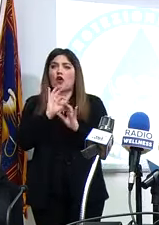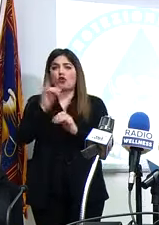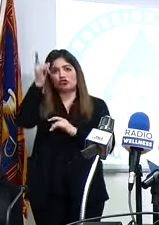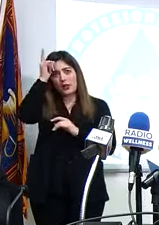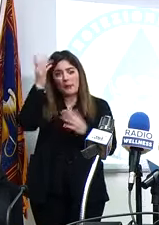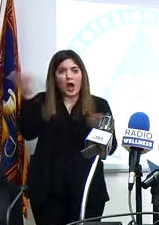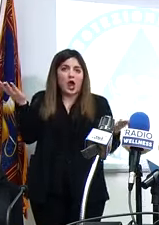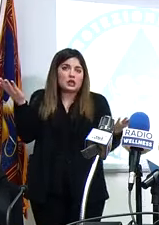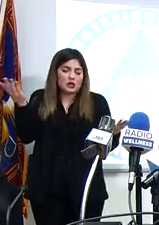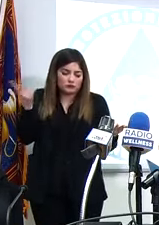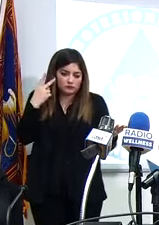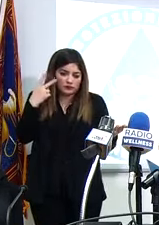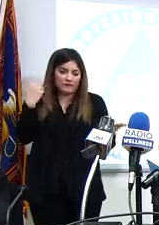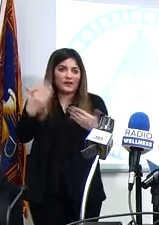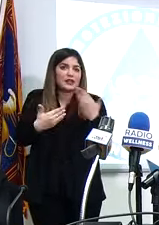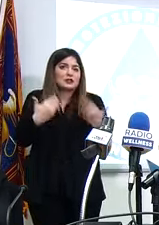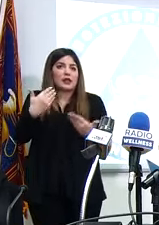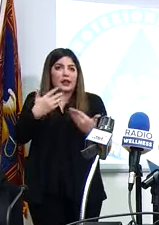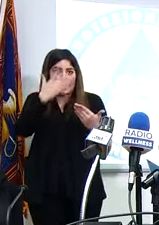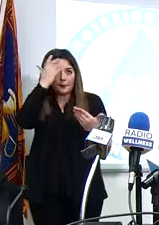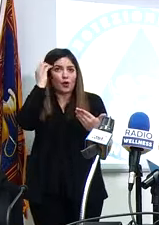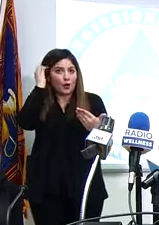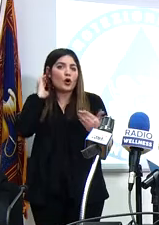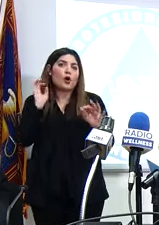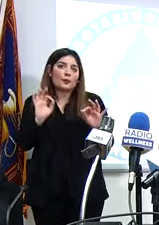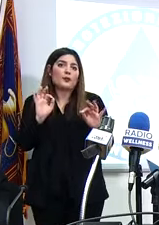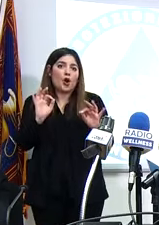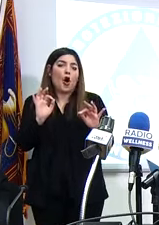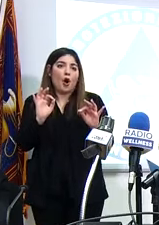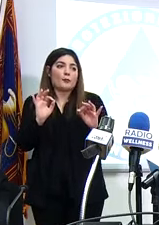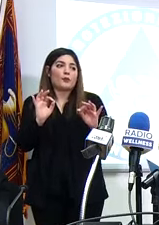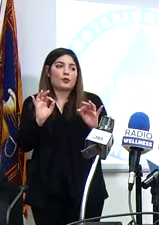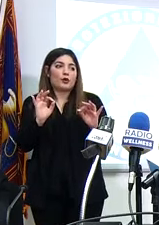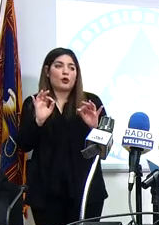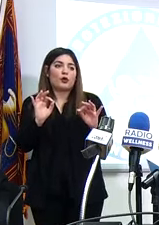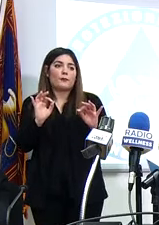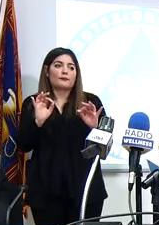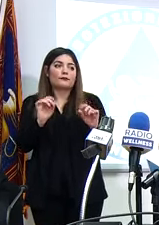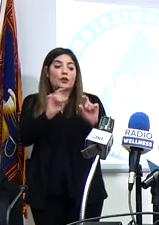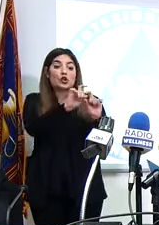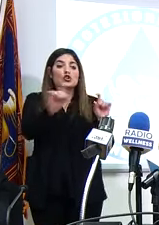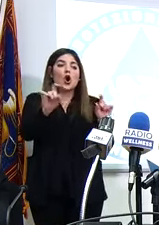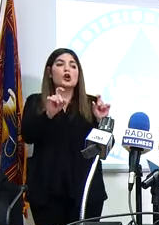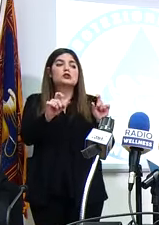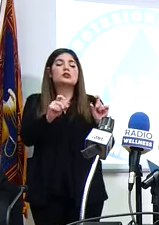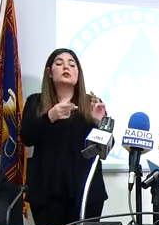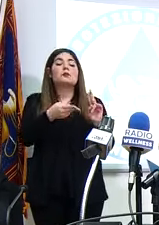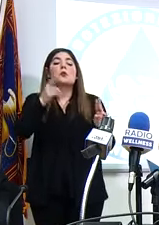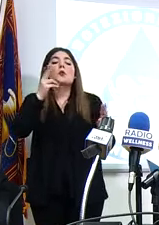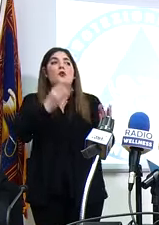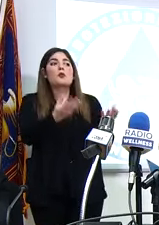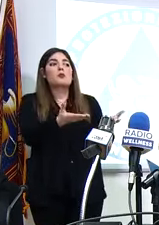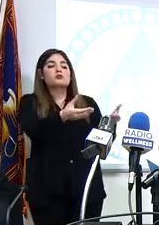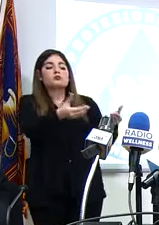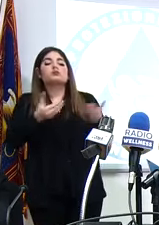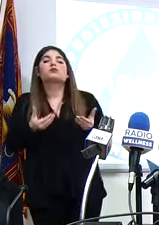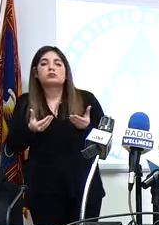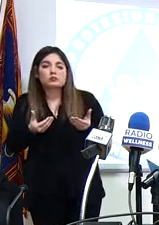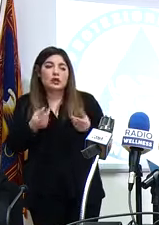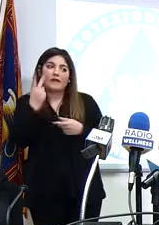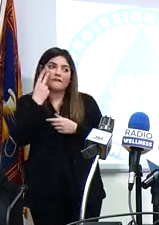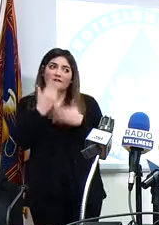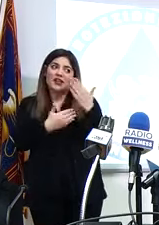Germania, di accedere in maniera multiunilaterale a più dosi. Ecco, ma quindi bisognerà fare il possibile